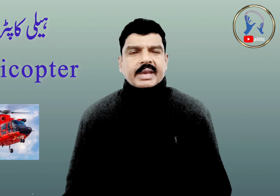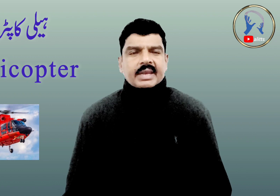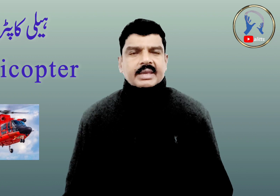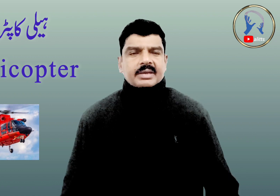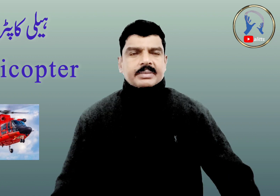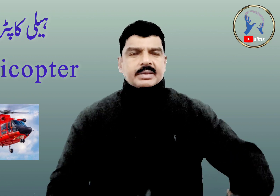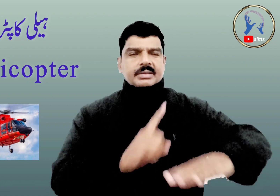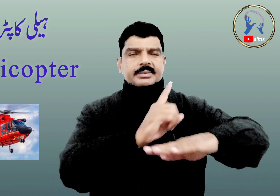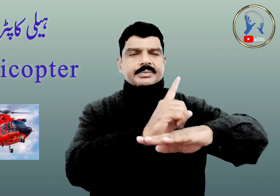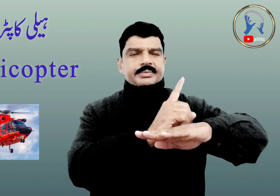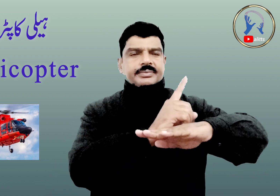हेलीकॉप्टर,